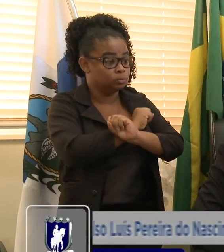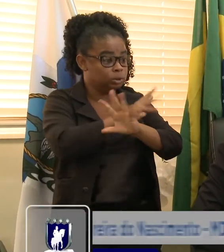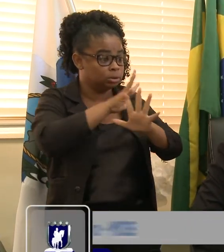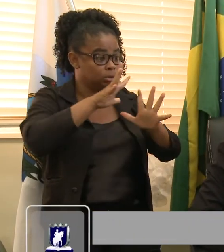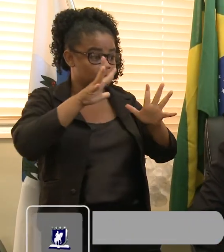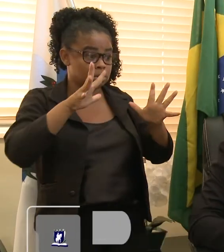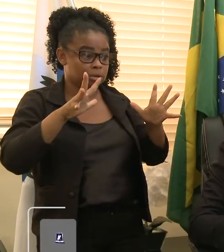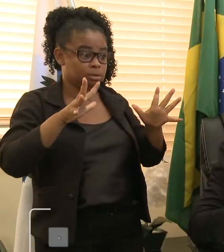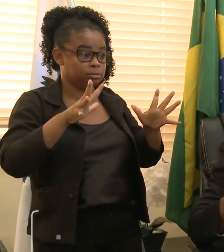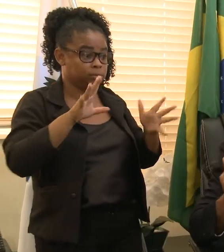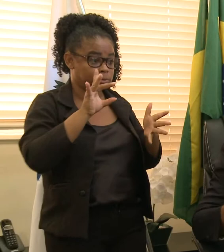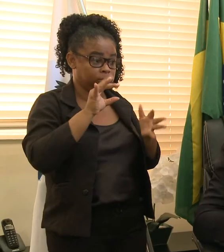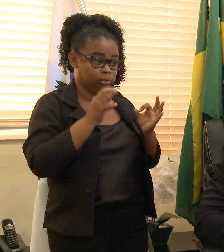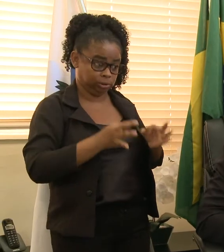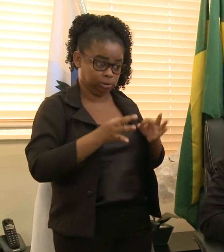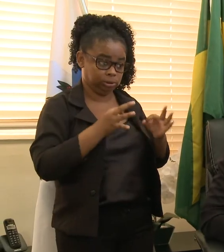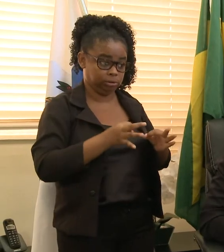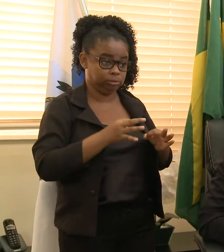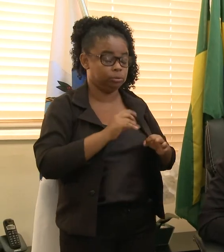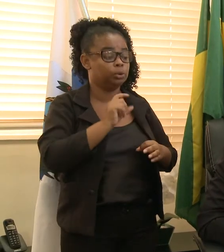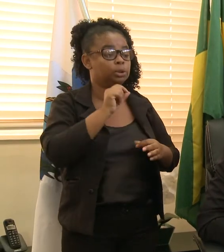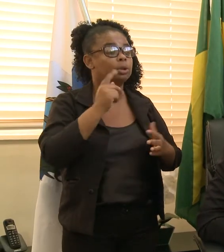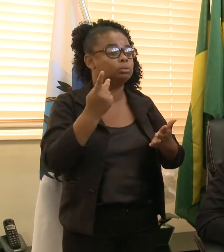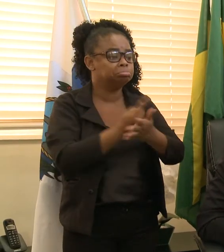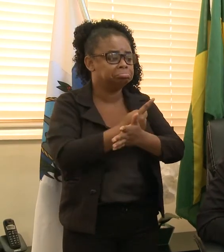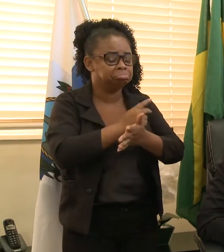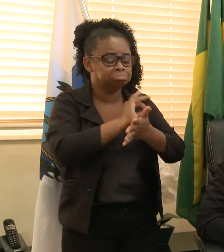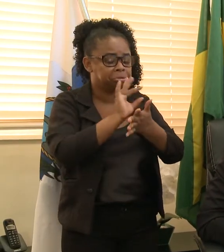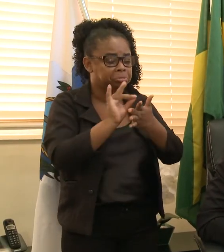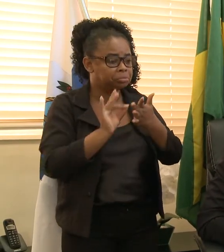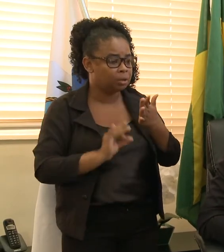fatos. Com essas denúncias que o senhor tem feito,